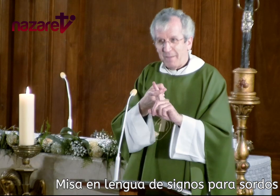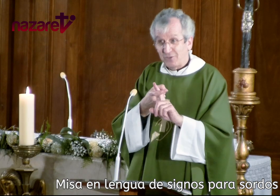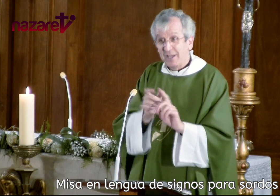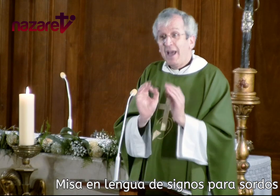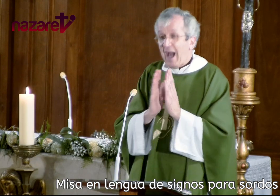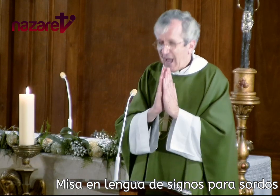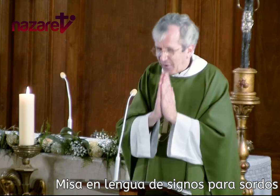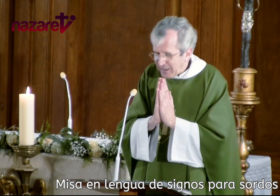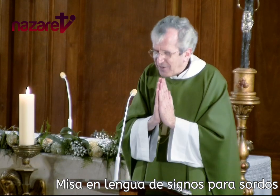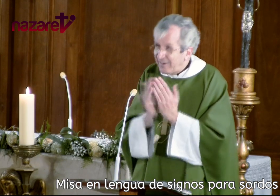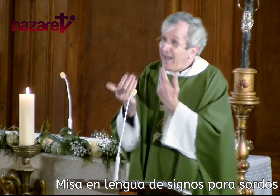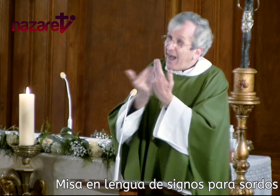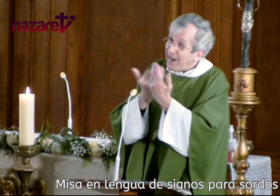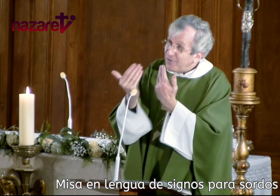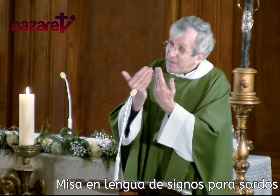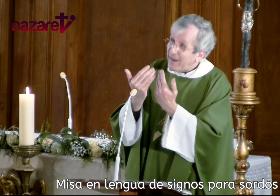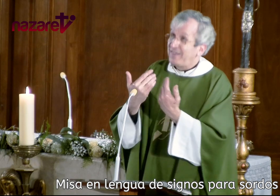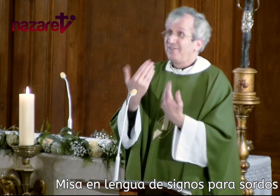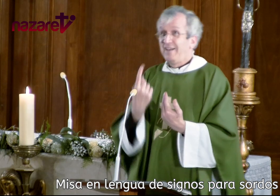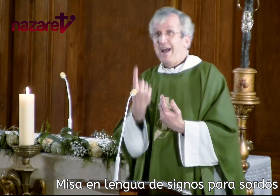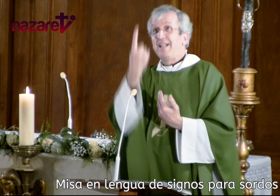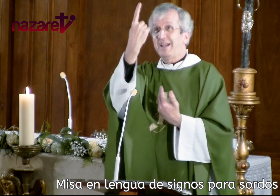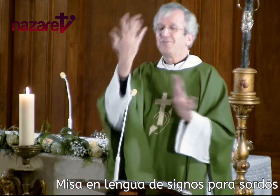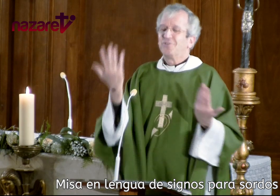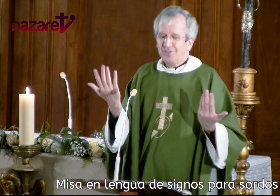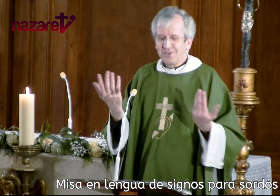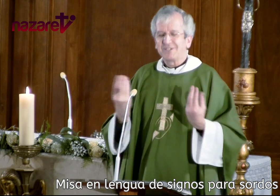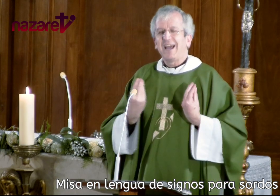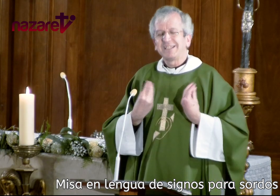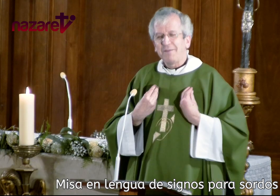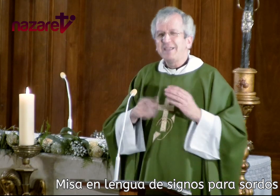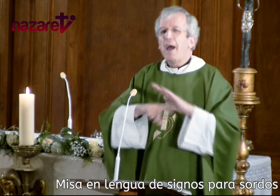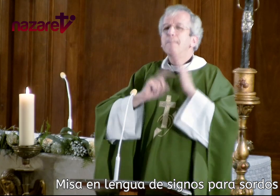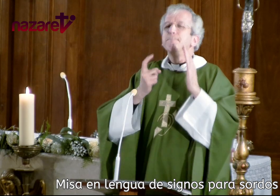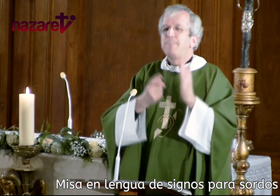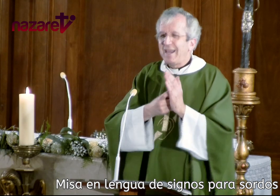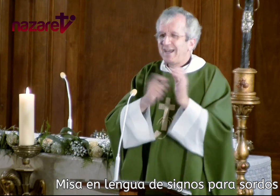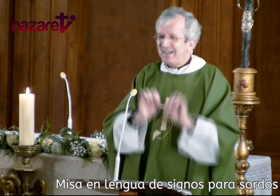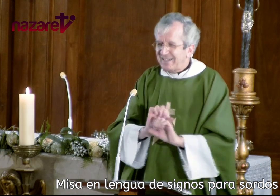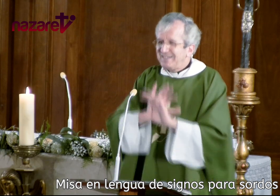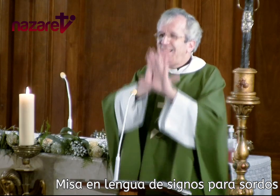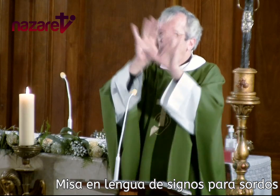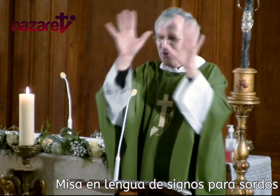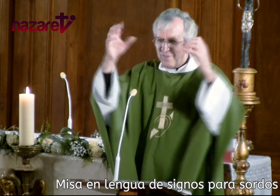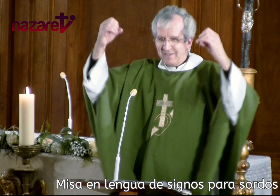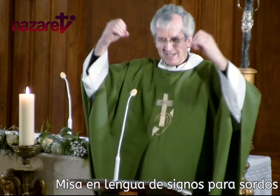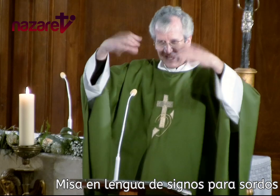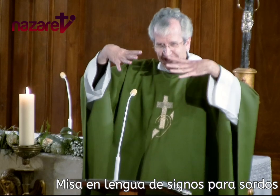a la oración a la contemplación al trato con dios a esa vida plena de luz de sentido